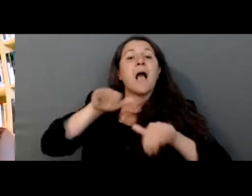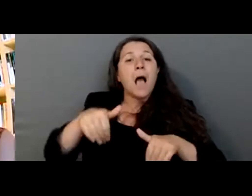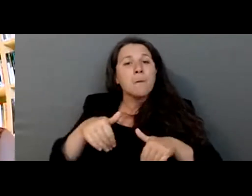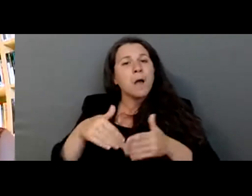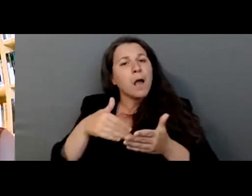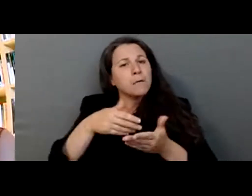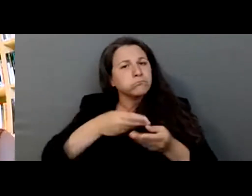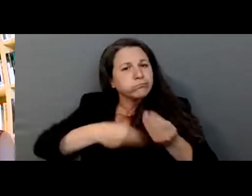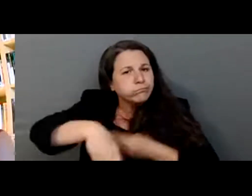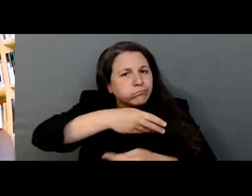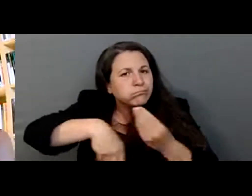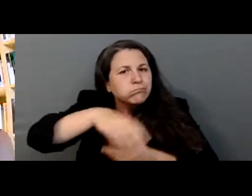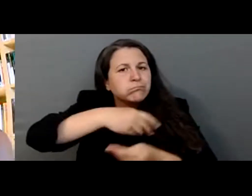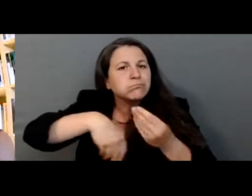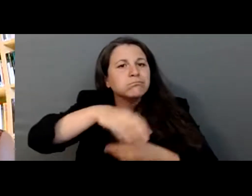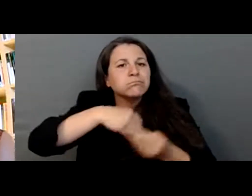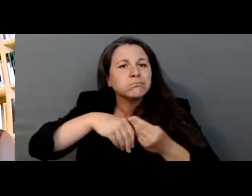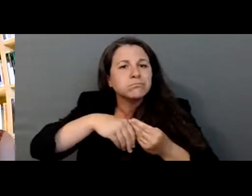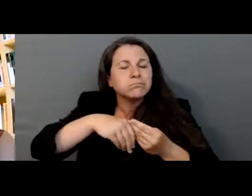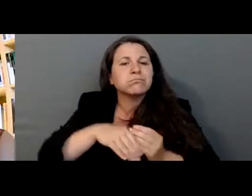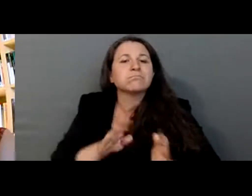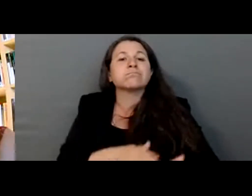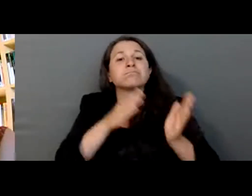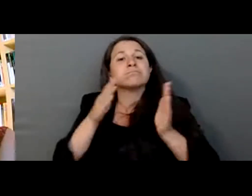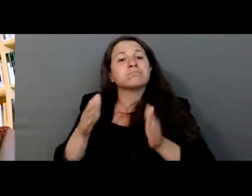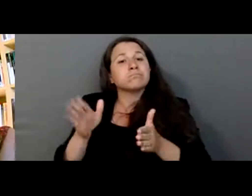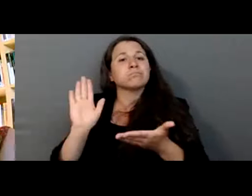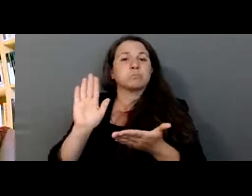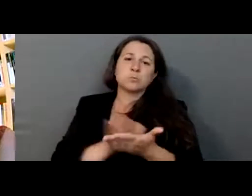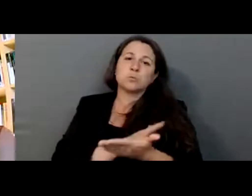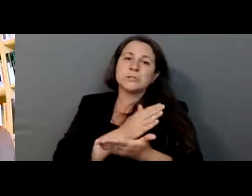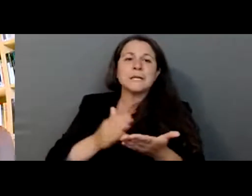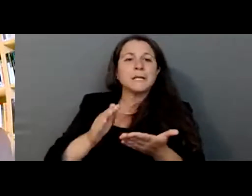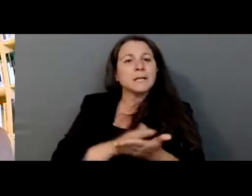Une deuxième prestation musicale et